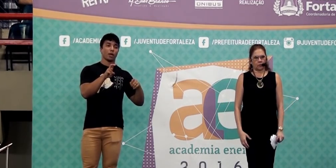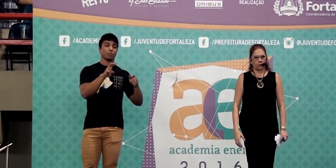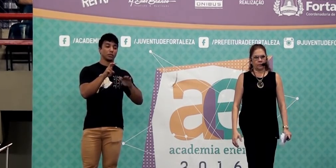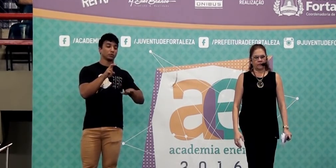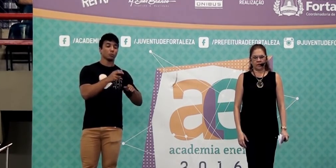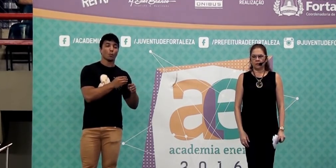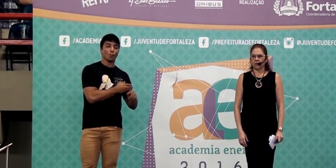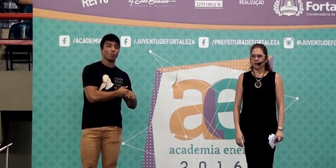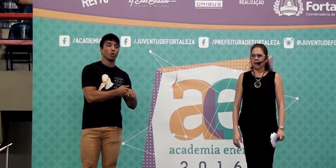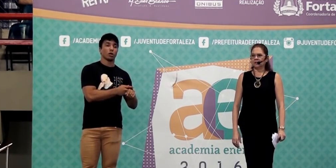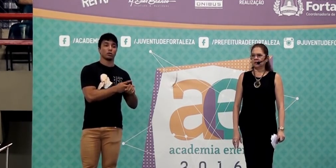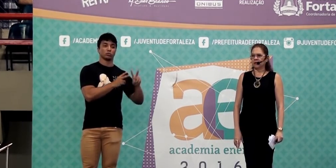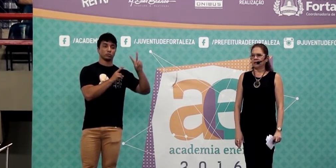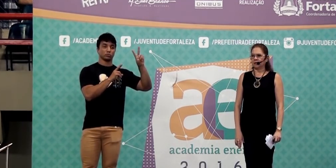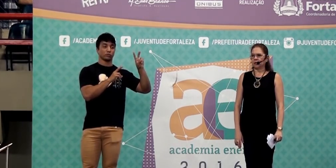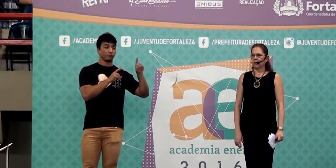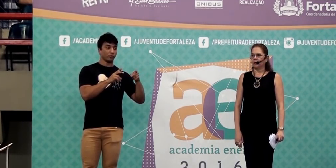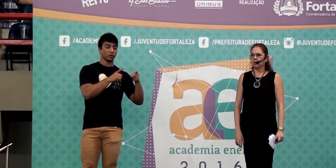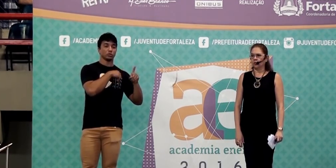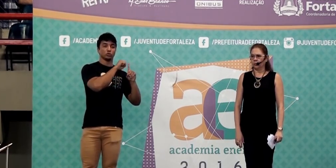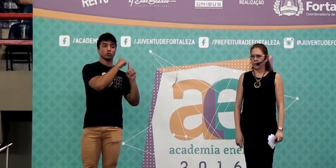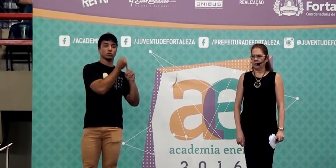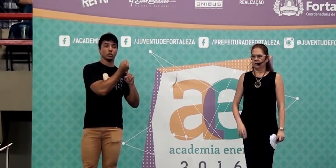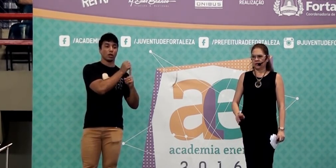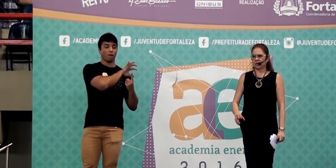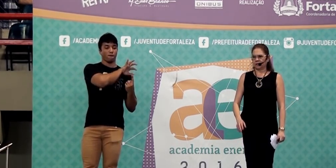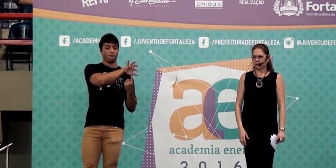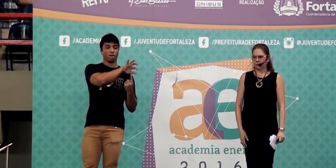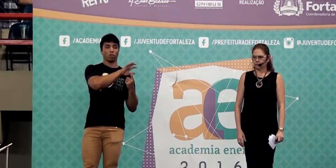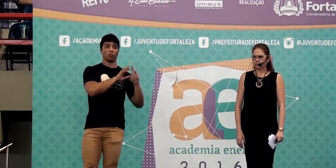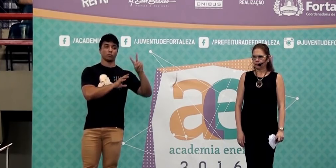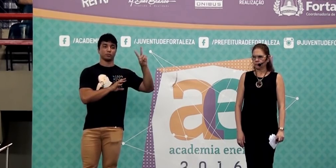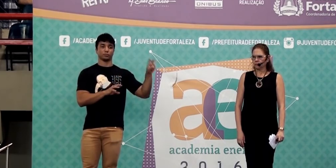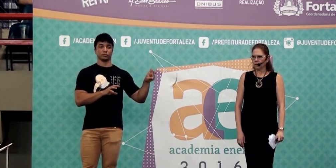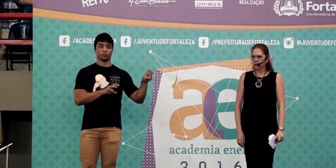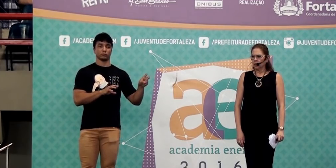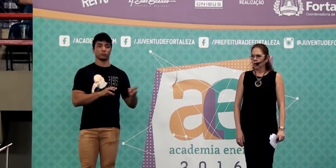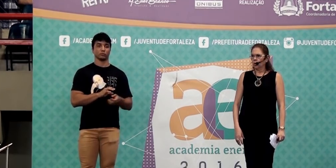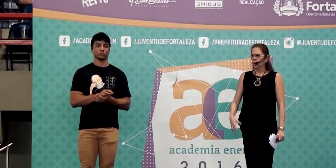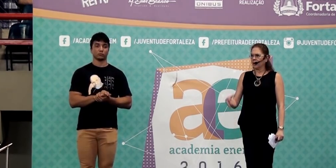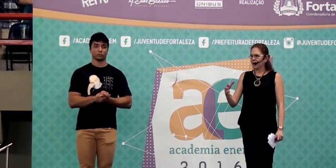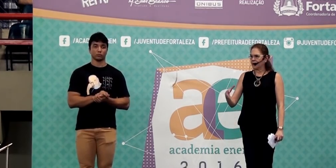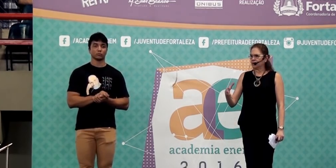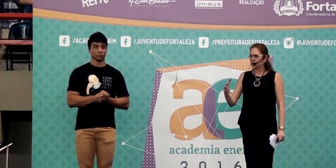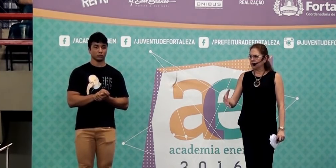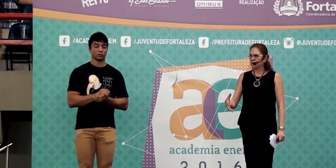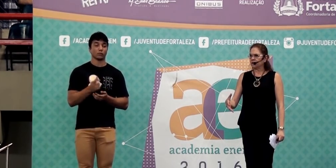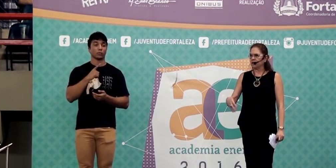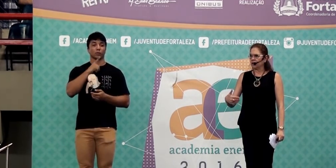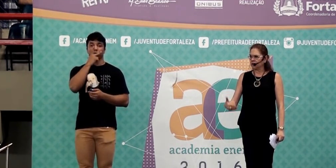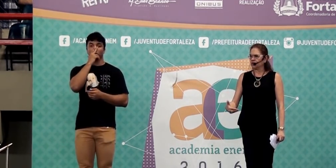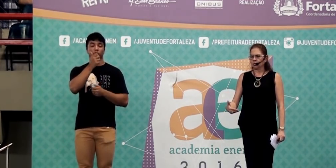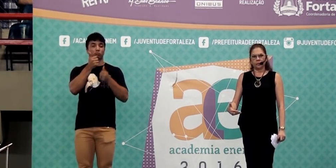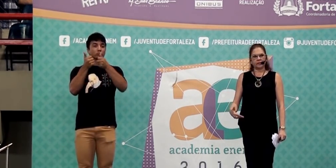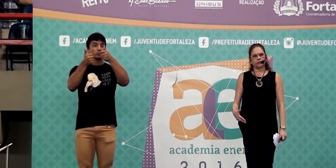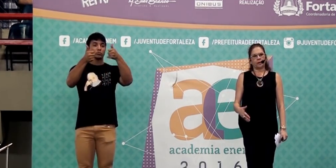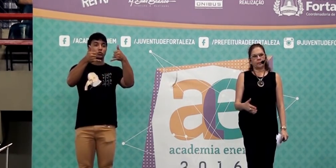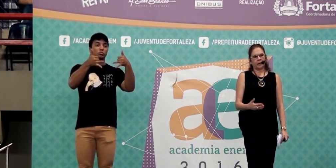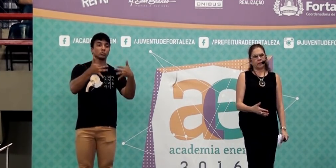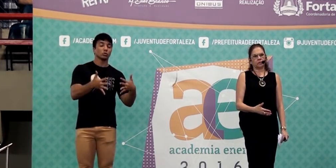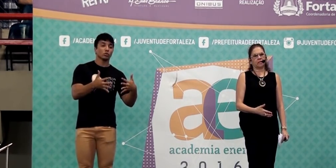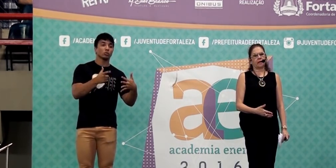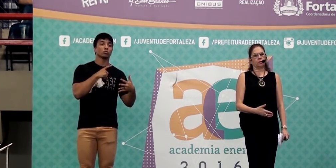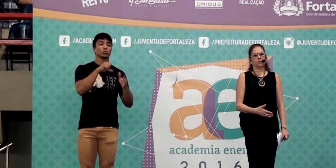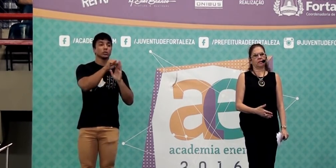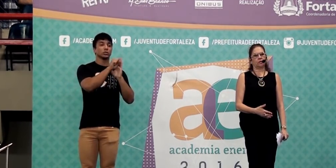em branco, vírgula, a sociedade é quem a corrompe, fecha aspas. O cara disse isso, pessoal,